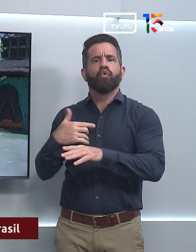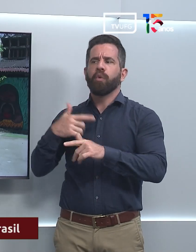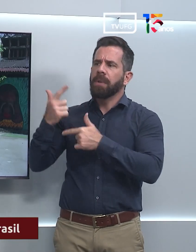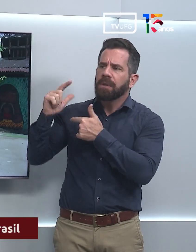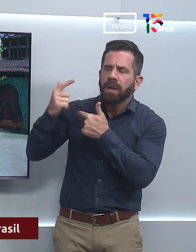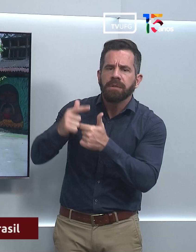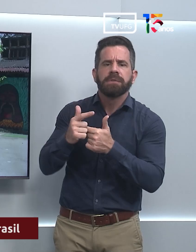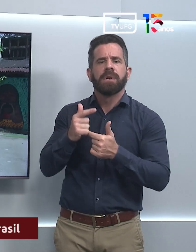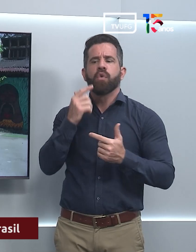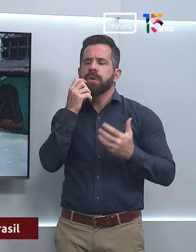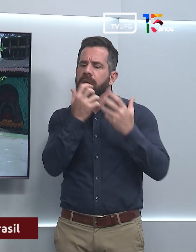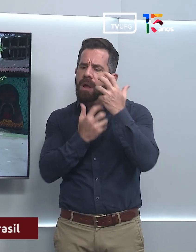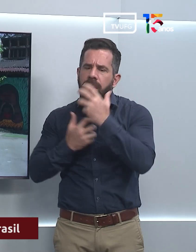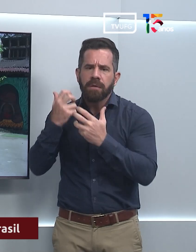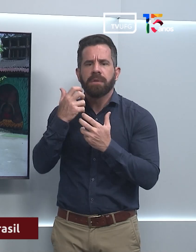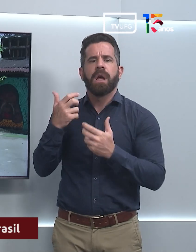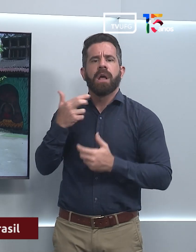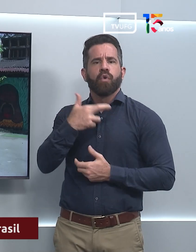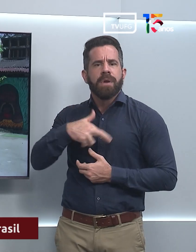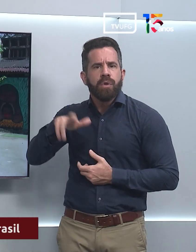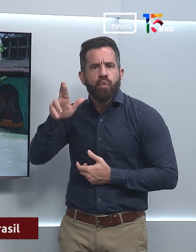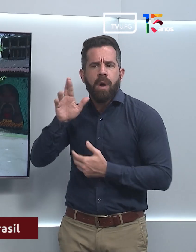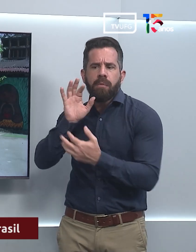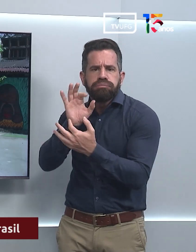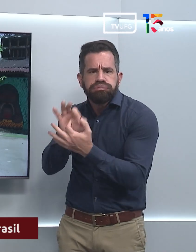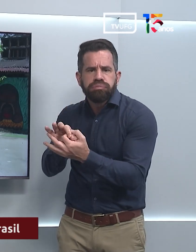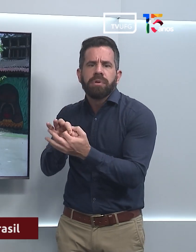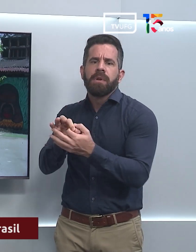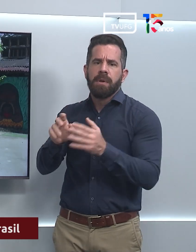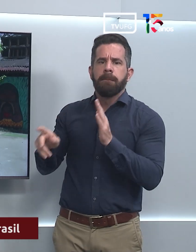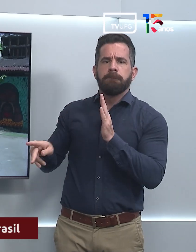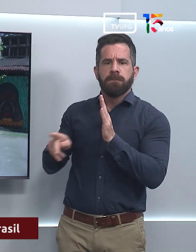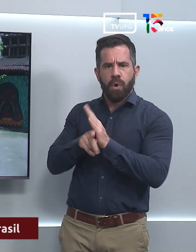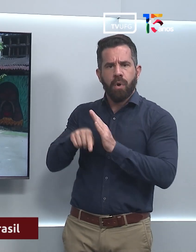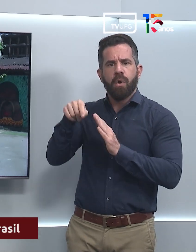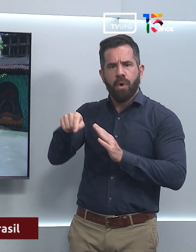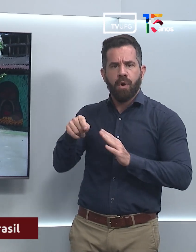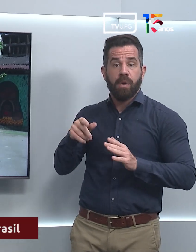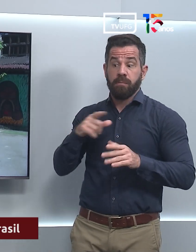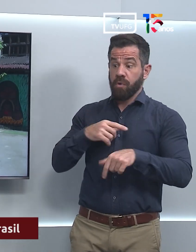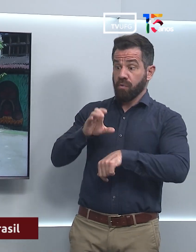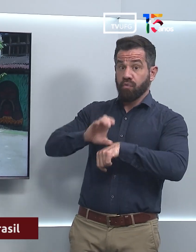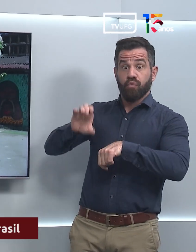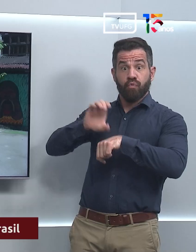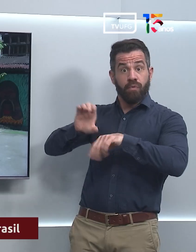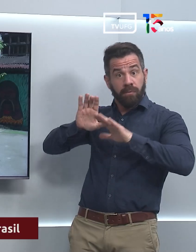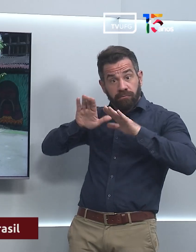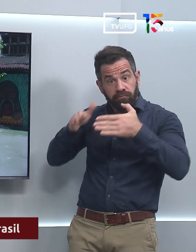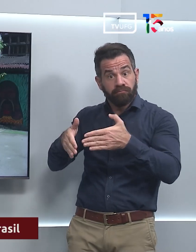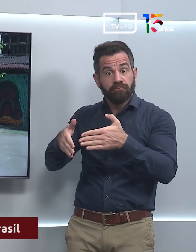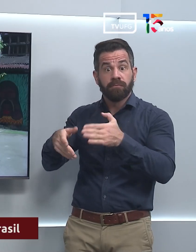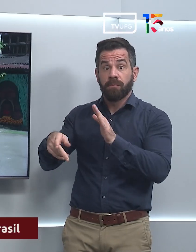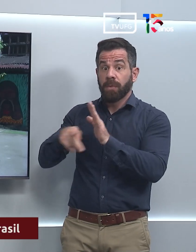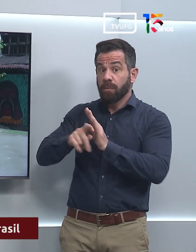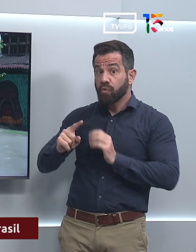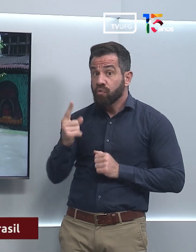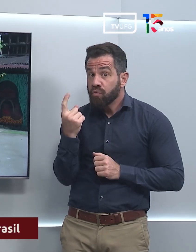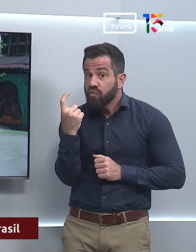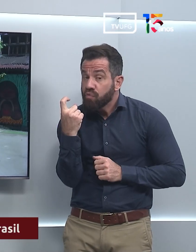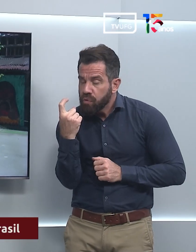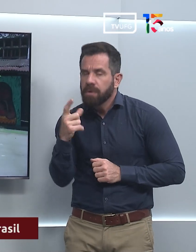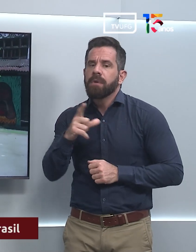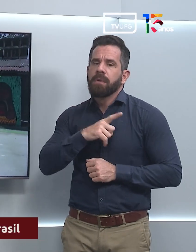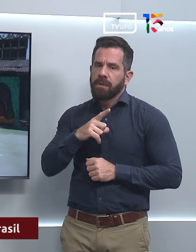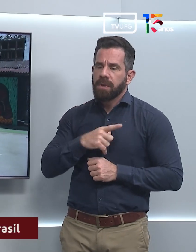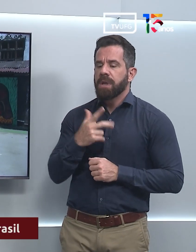com o nosso ritual, através dele. Tanto que na Aldeia Maracanã, na Universidade Indígena, tem um curso, só aqui tem esse curso de Línguas